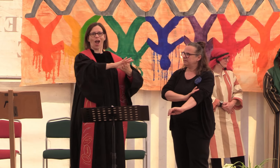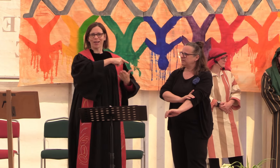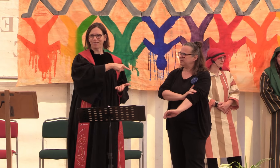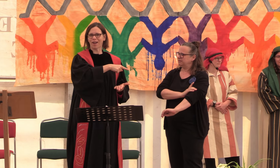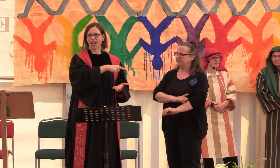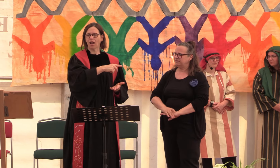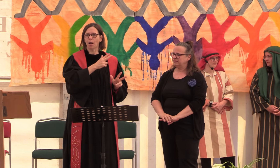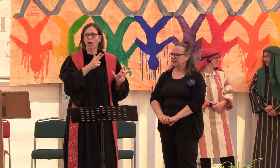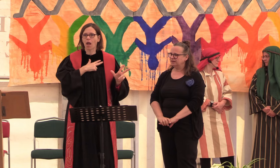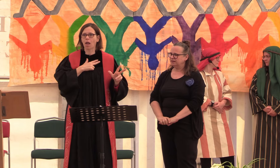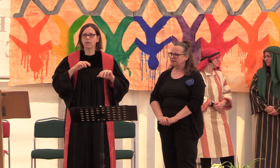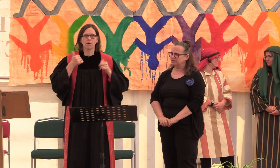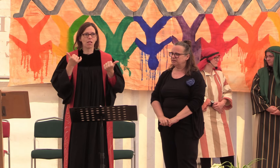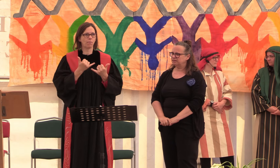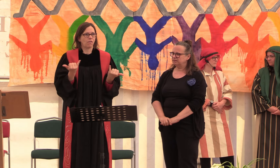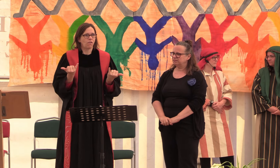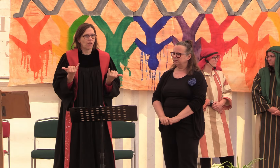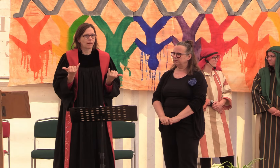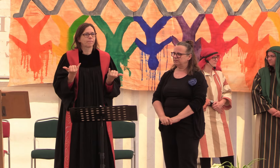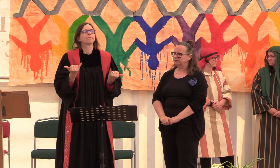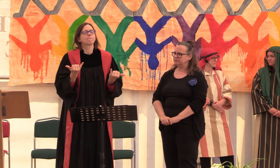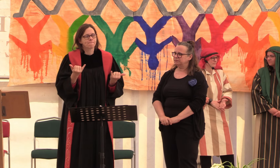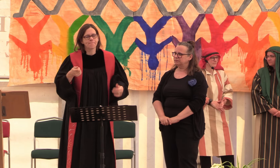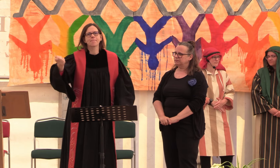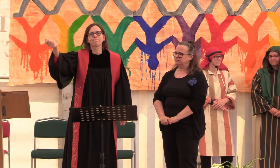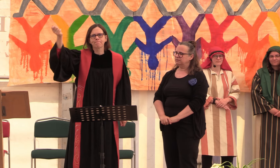und auch schwierig. Im Spielleben war es klar.